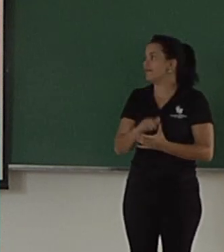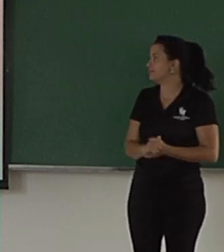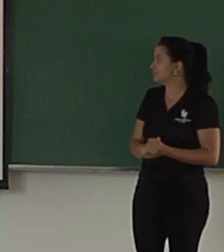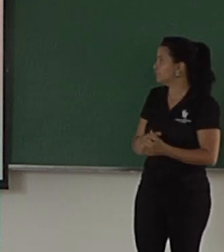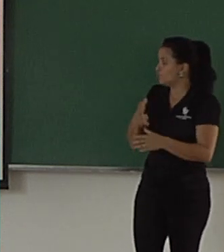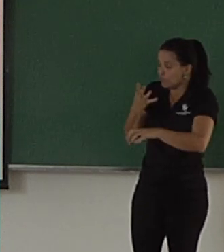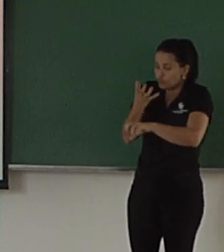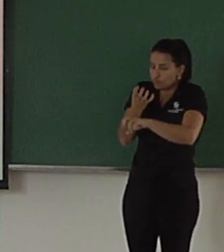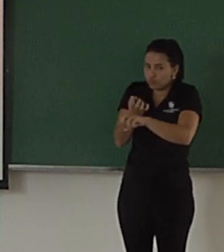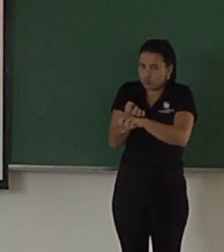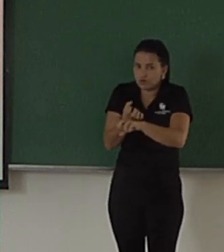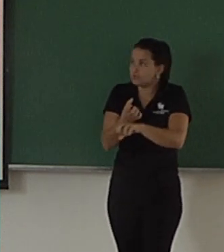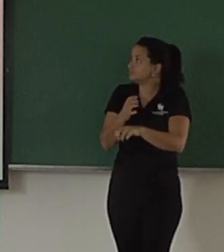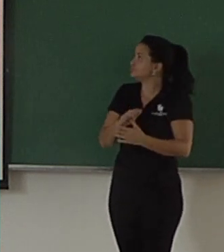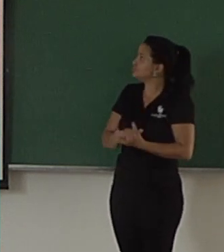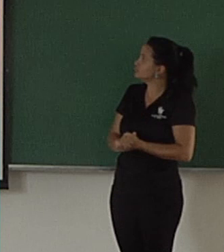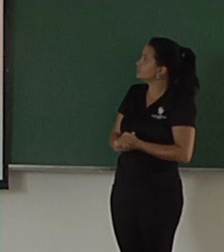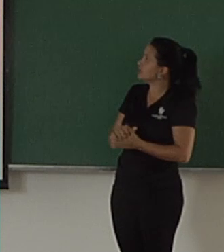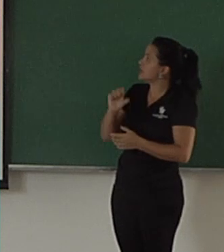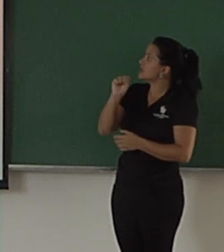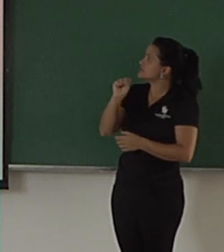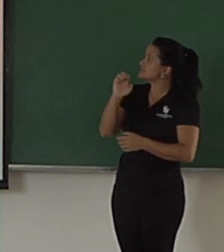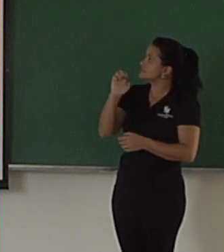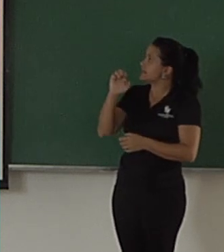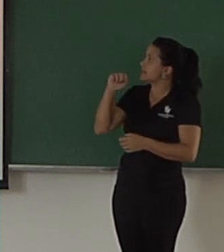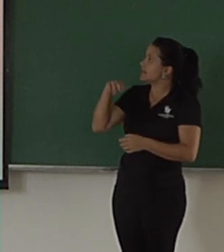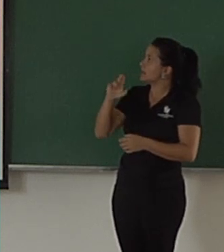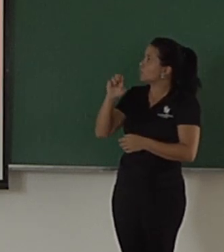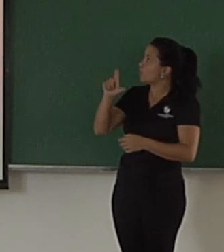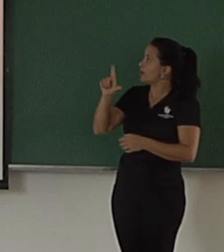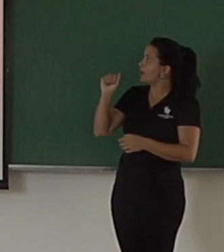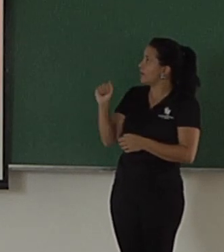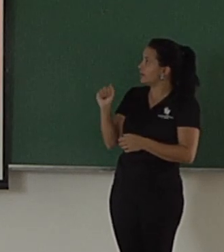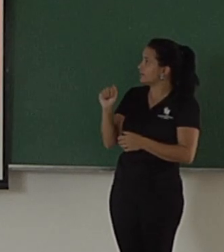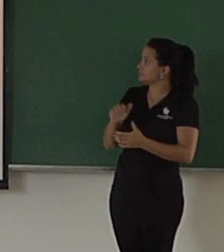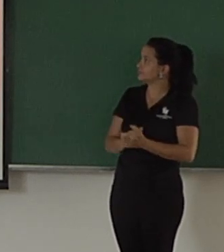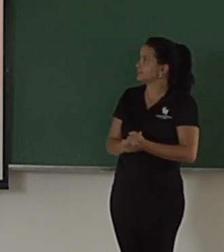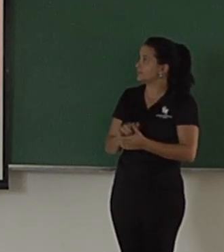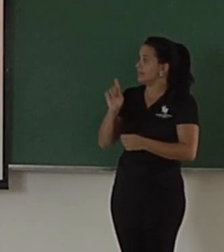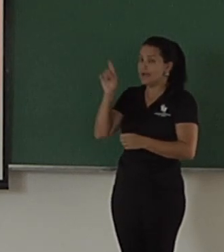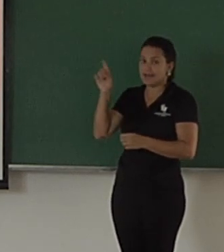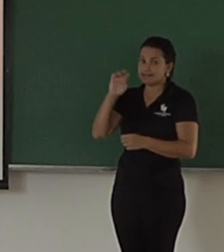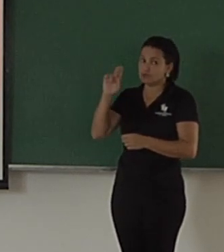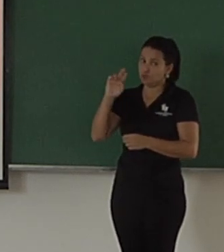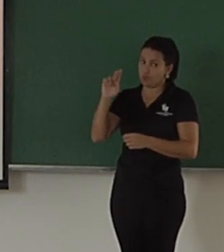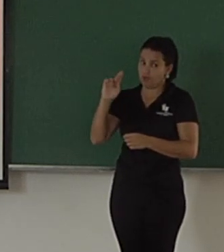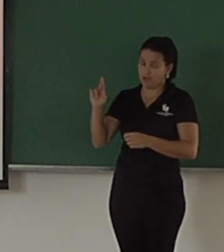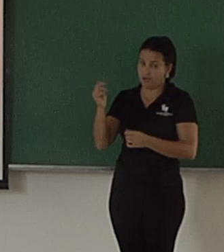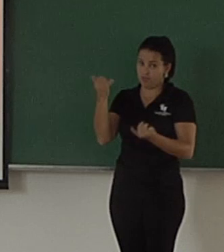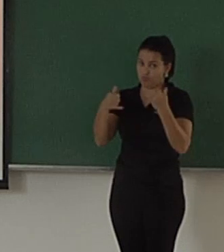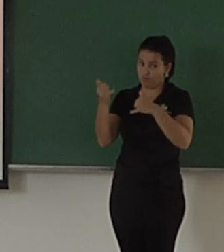queimadura? Isso são queimaduras de membros superiores. Esse aqui não foi queimadura por produto químico, foi queimadura